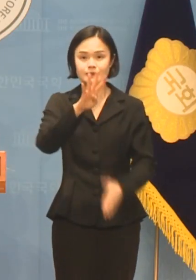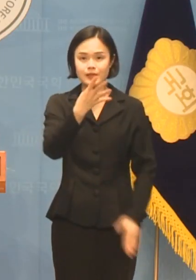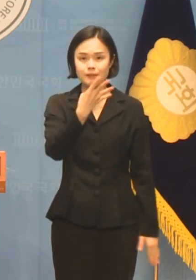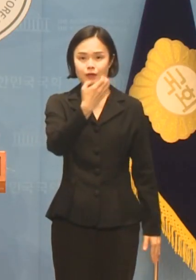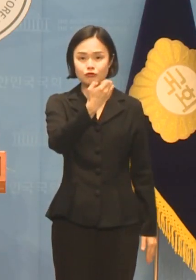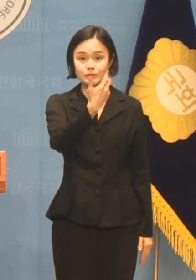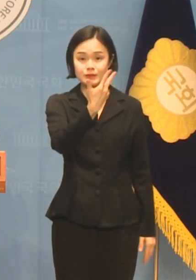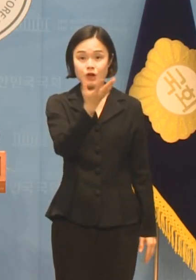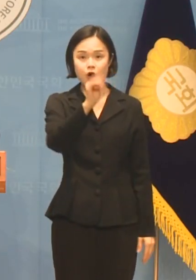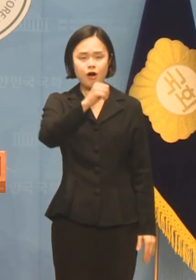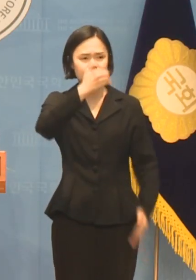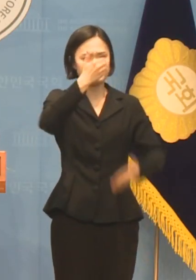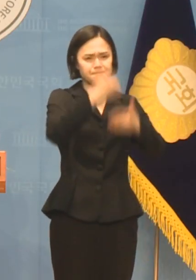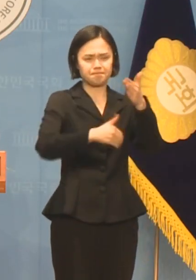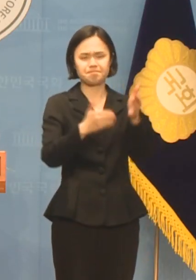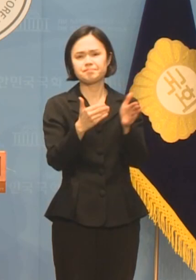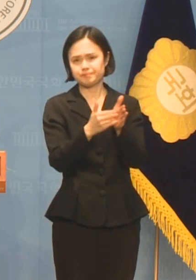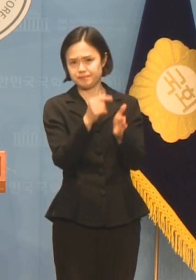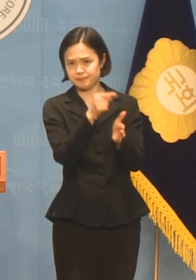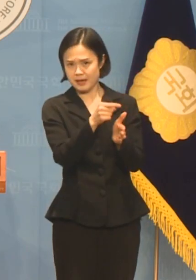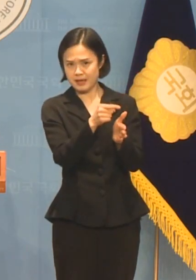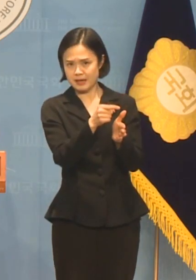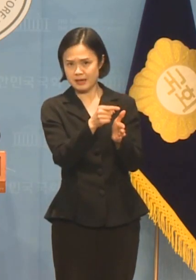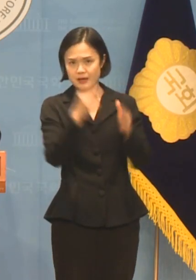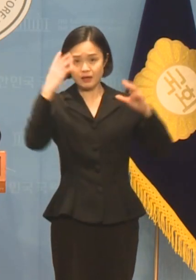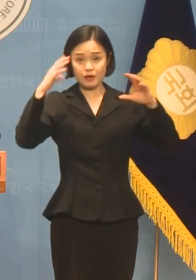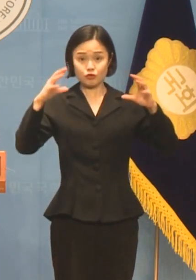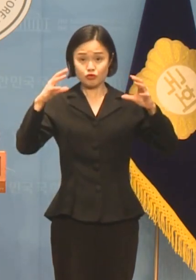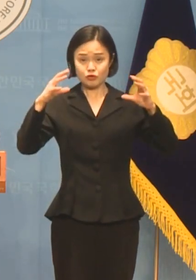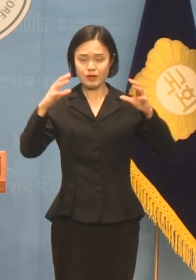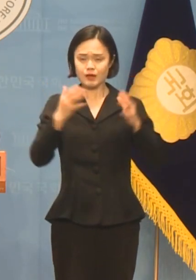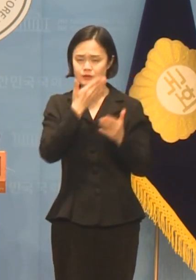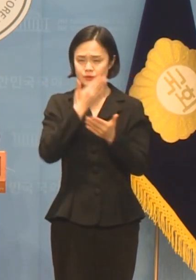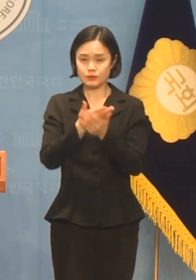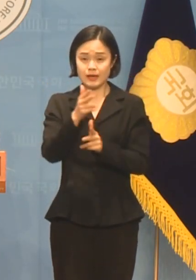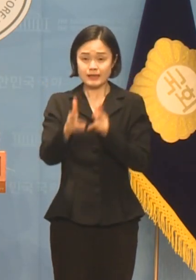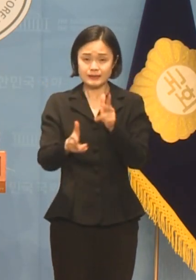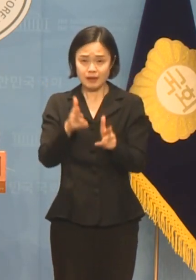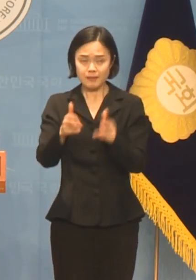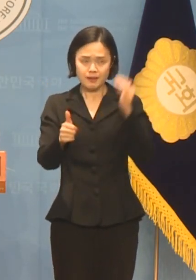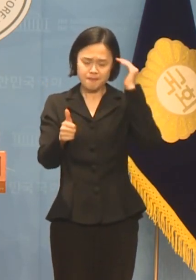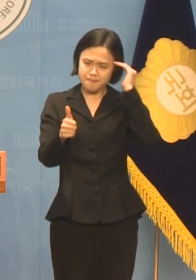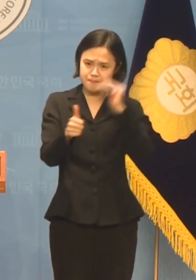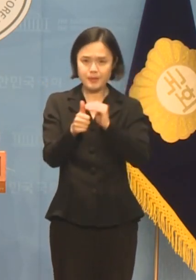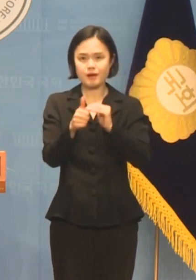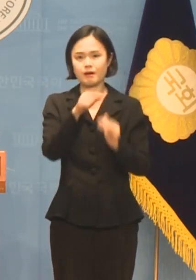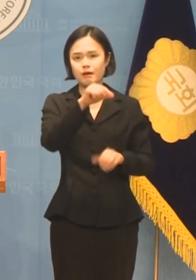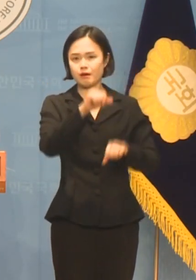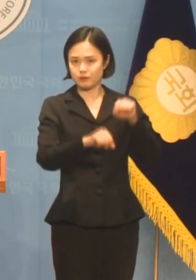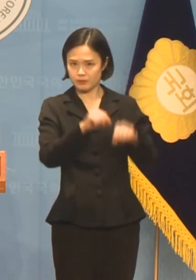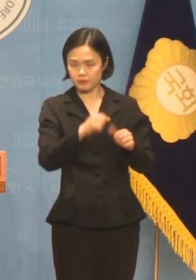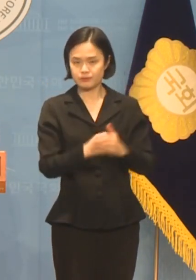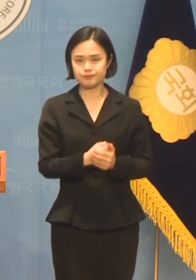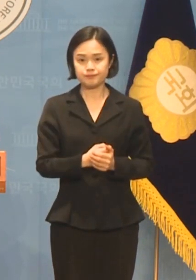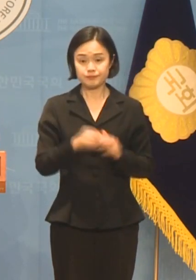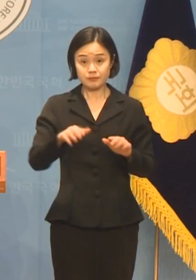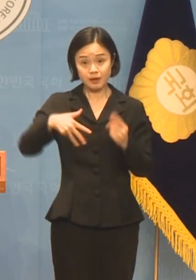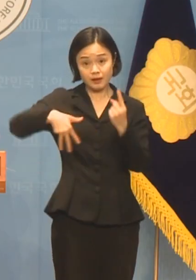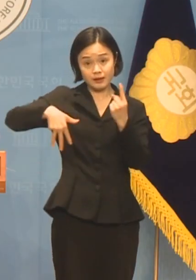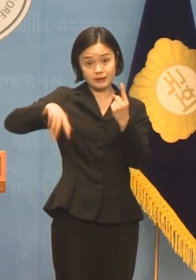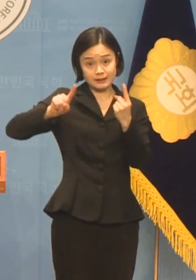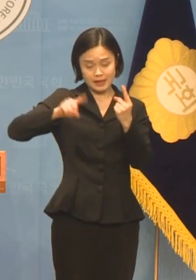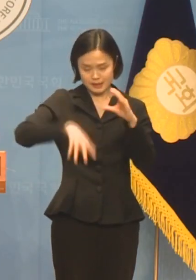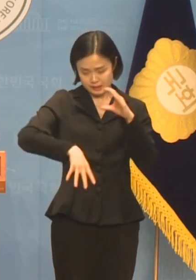삭감하며 국가적 프로젝트에 찬물을 끼얹었습니다. 대왕고래 1차 시추 결과를 근거로